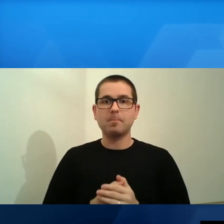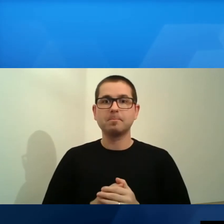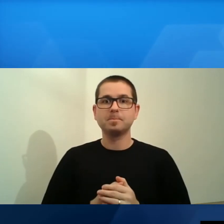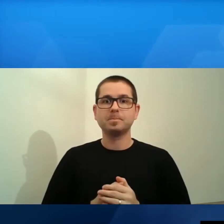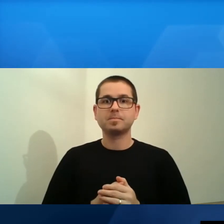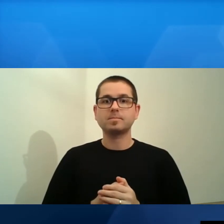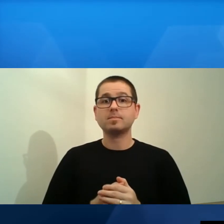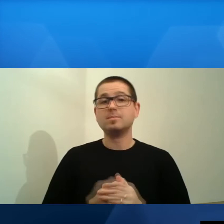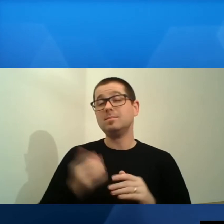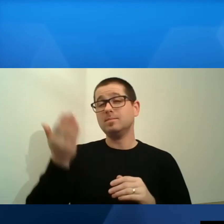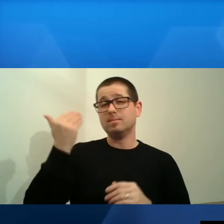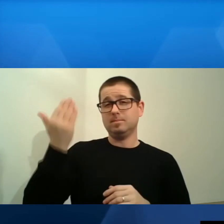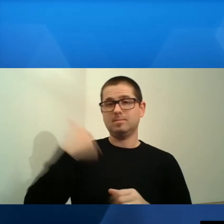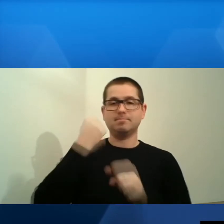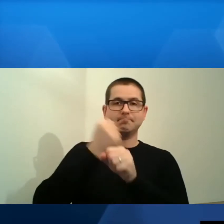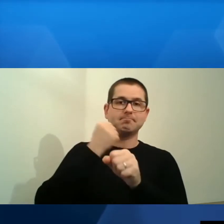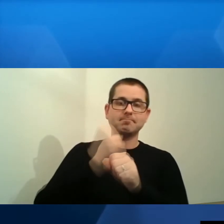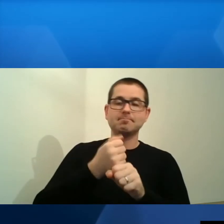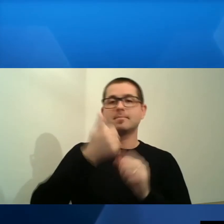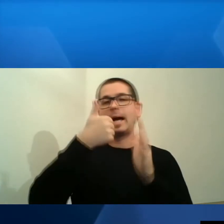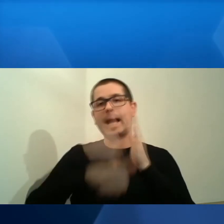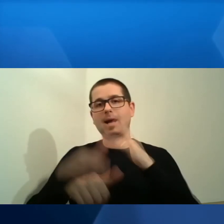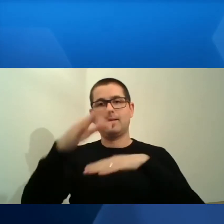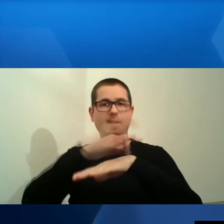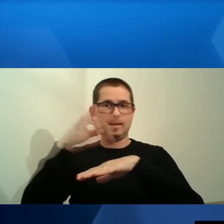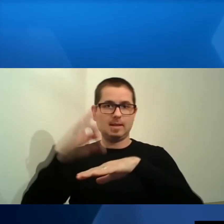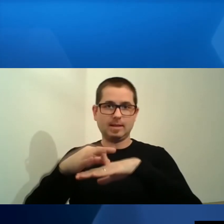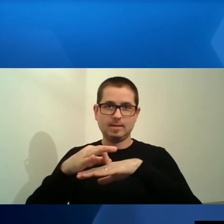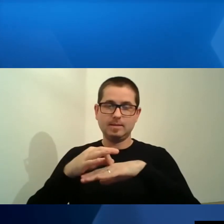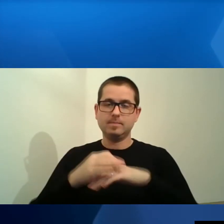In to takrat sem delal recimo, da enkrat na teden.